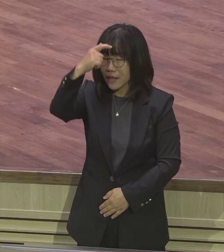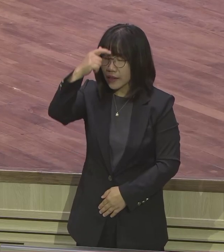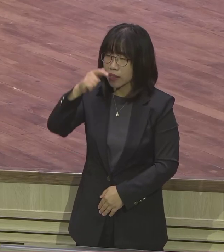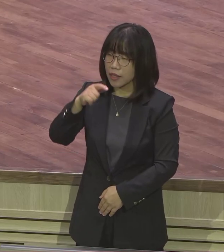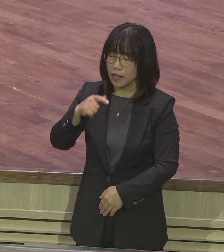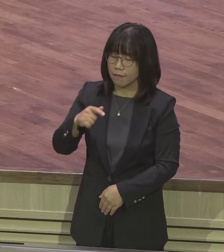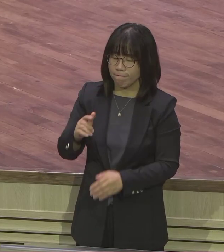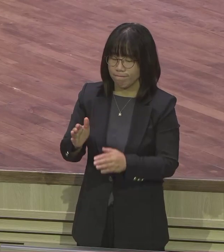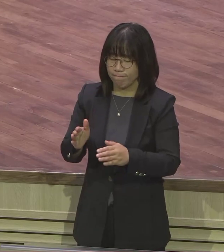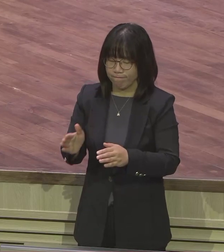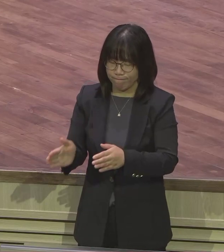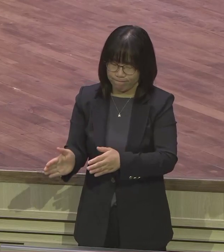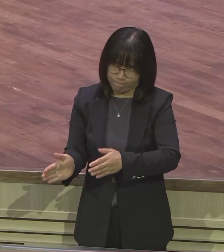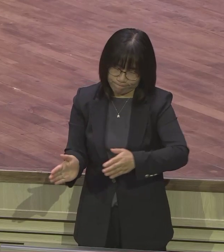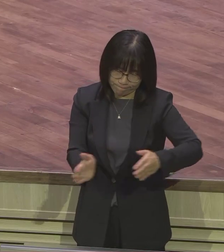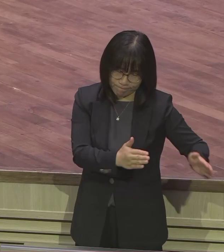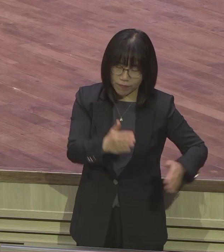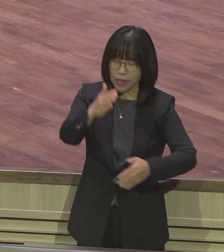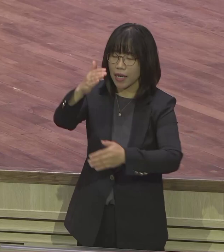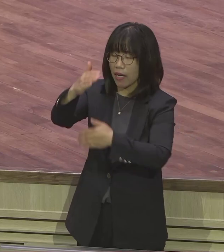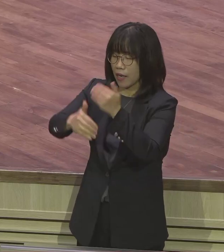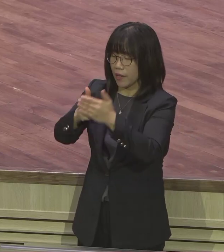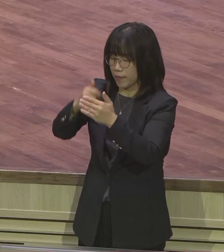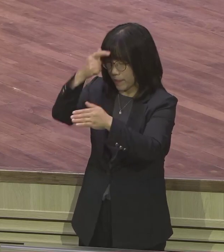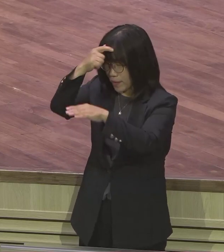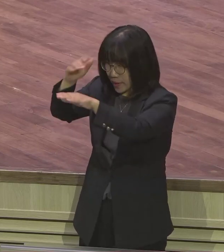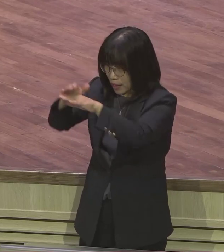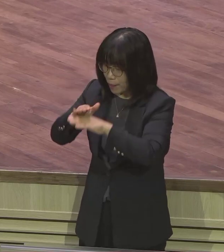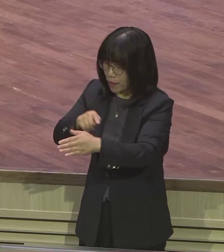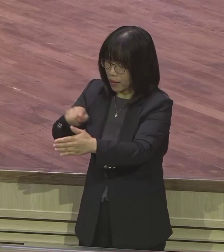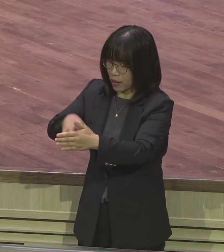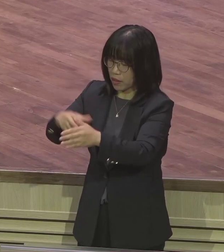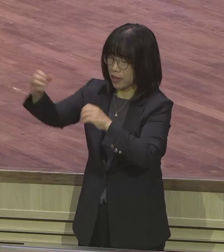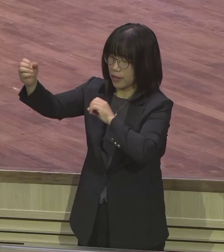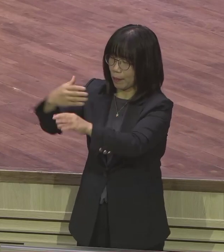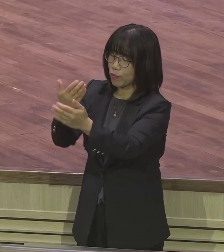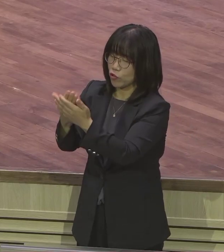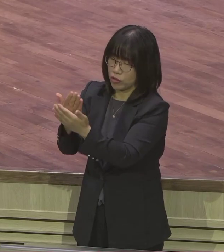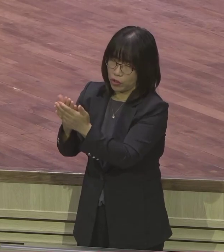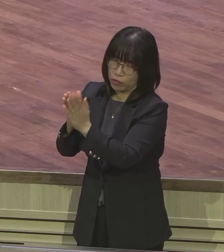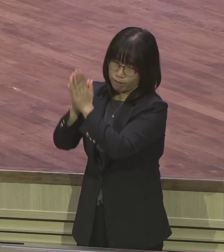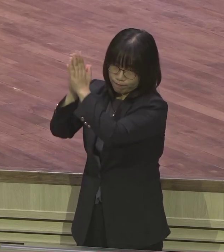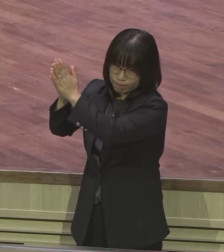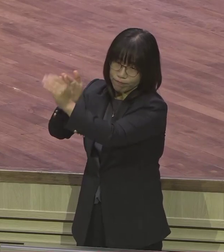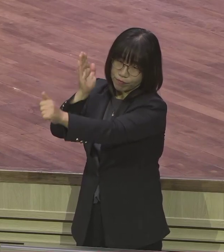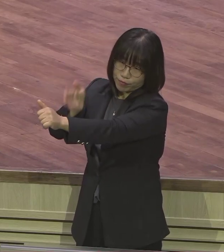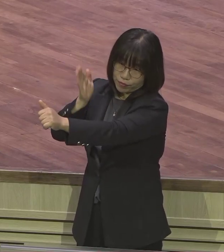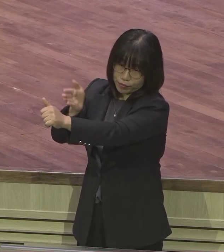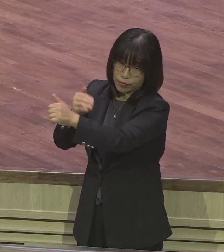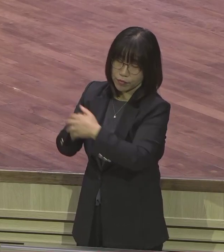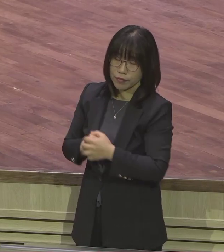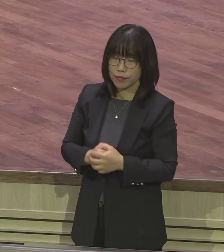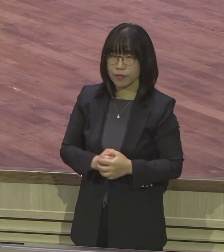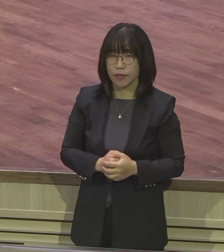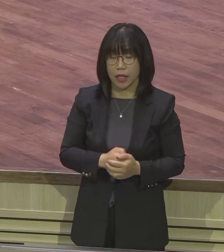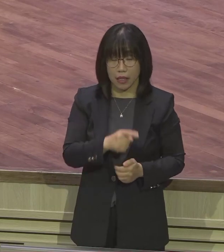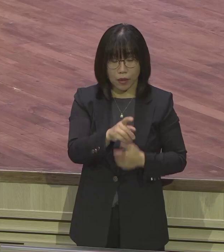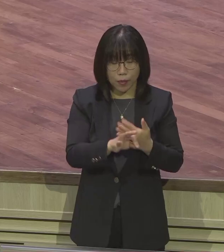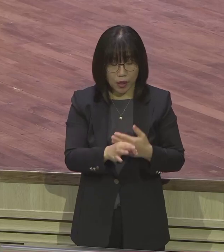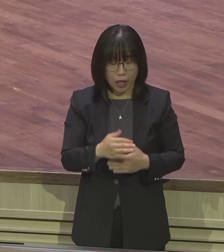답을 주옵소서. 이거예요 이거. 그렇게 여러분이 마음에 믿음을 가지고 예배 드릴 때 하나님